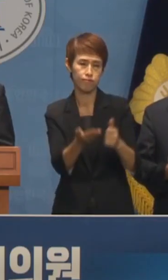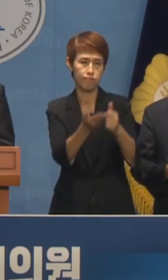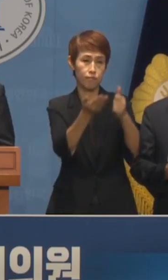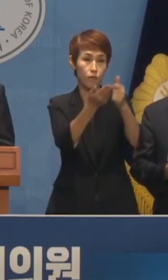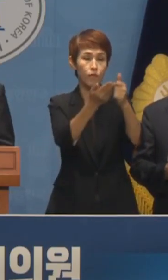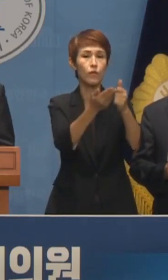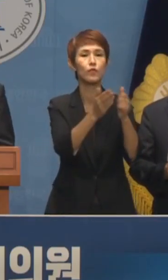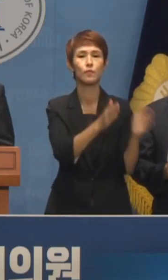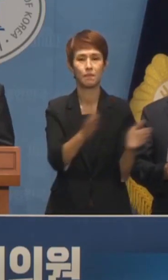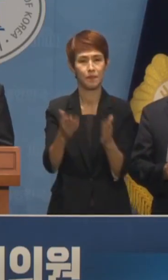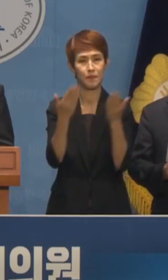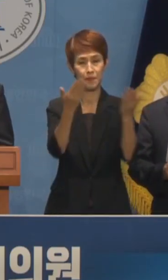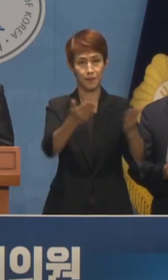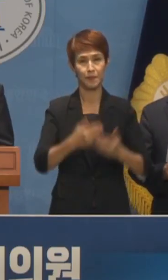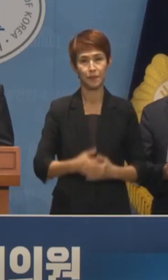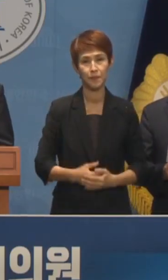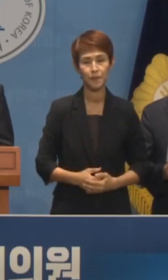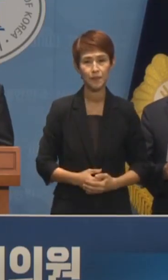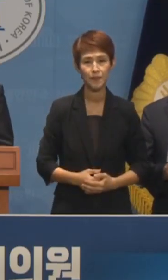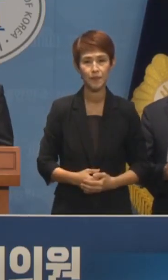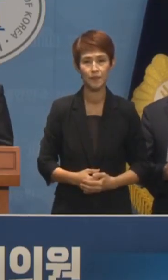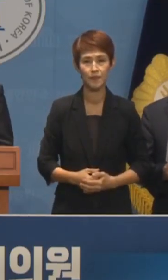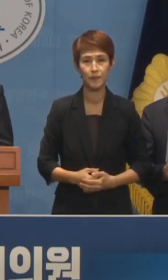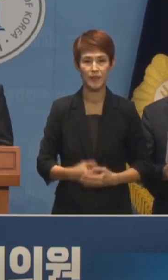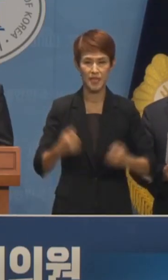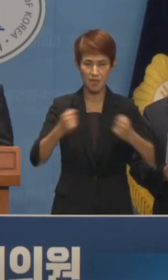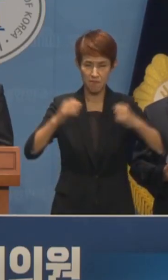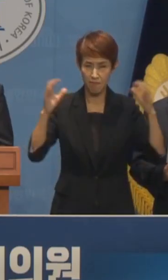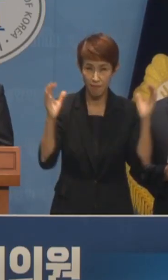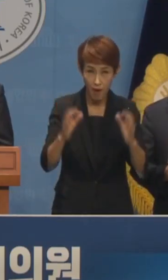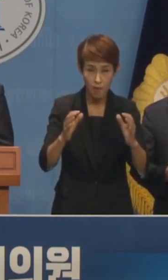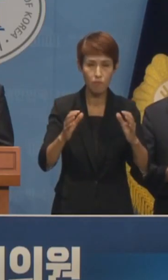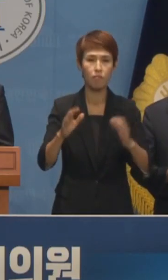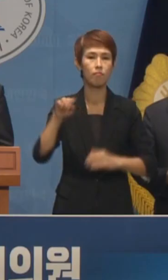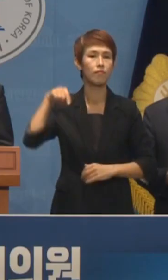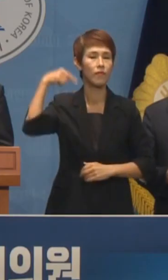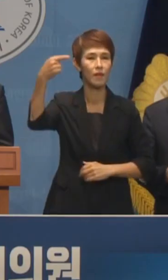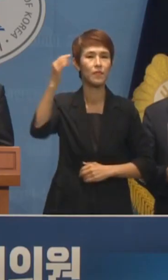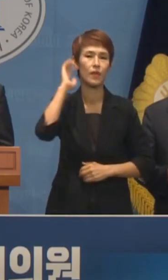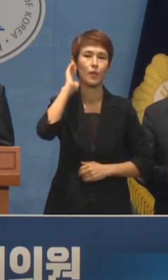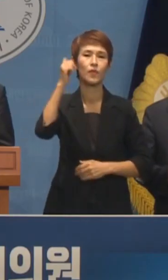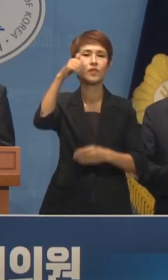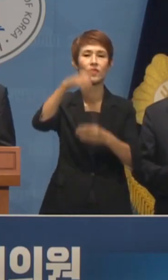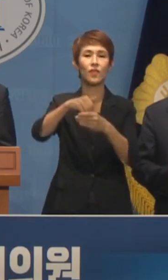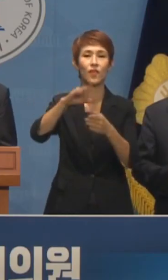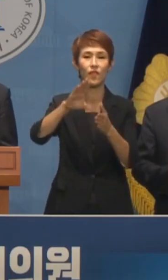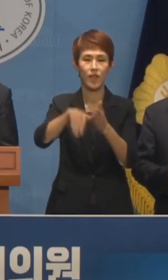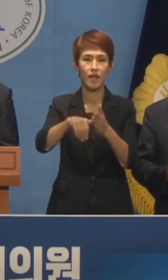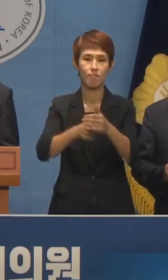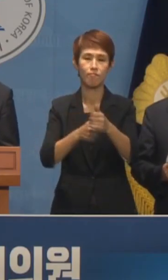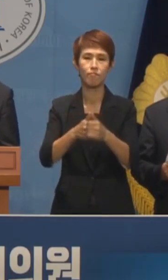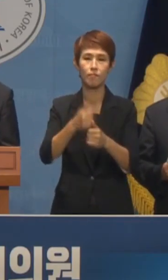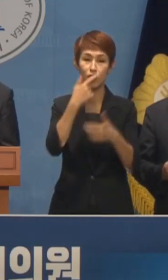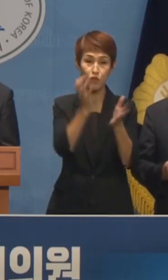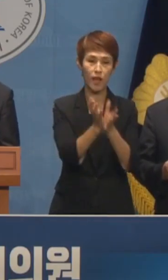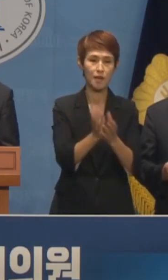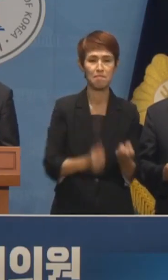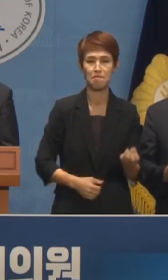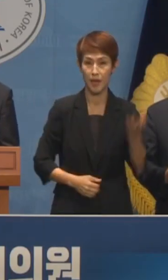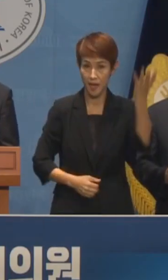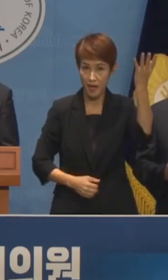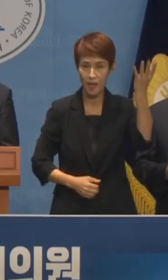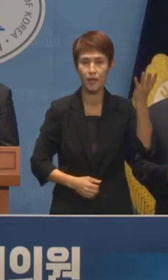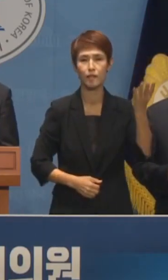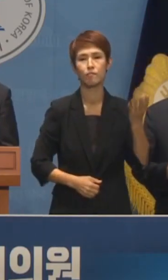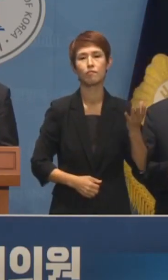장을 만들겠습니다. 그리하여 그 힘이 다음 대통령 선거에서 승리를 만들어내는 핵심이